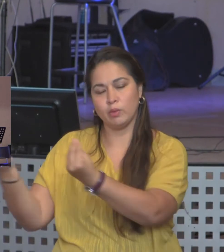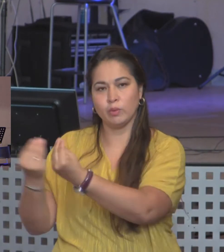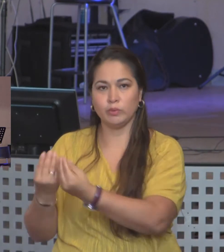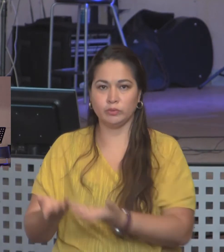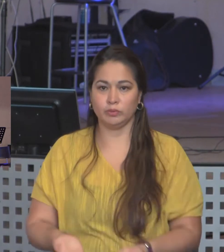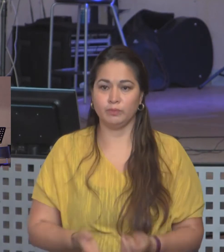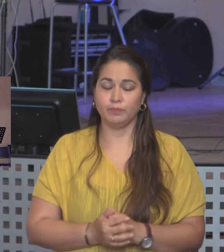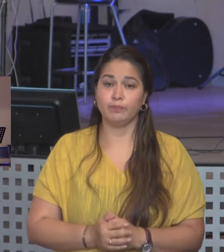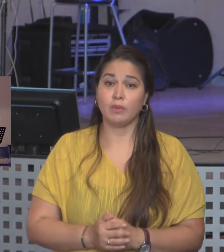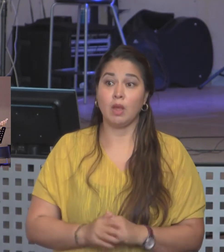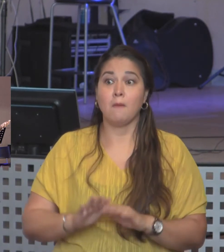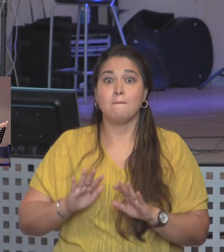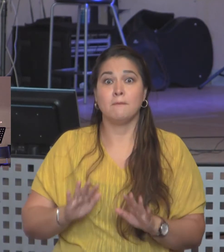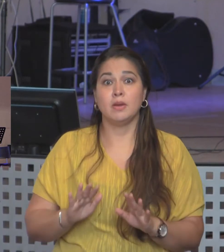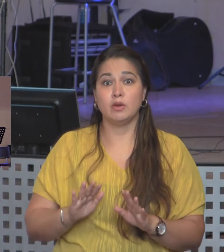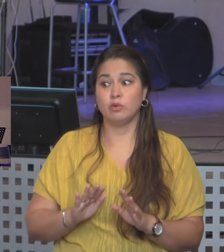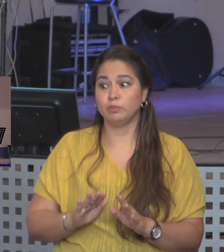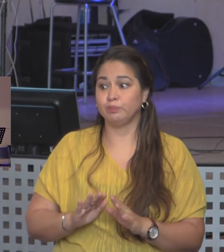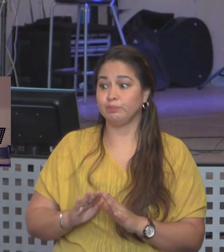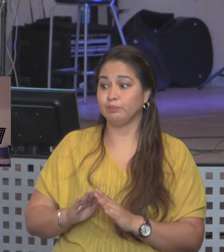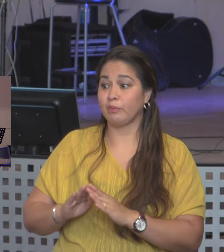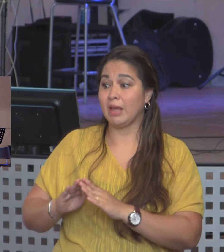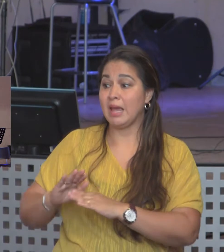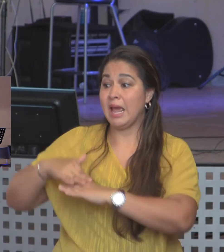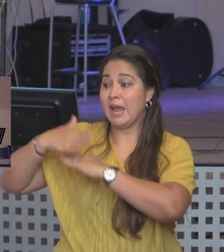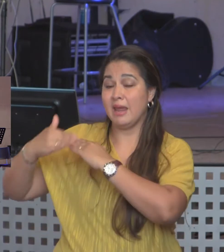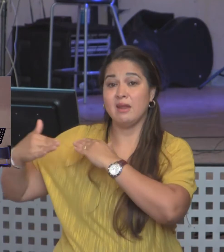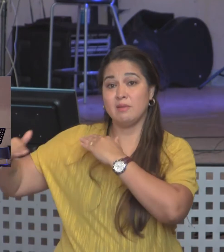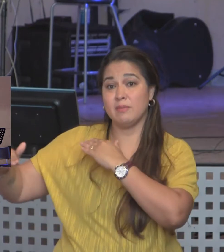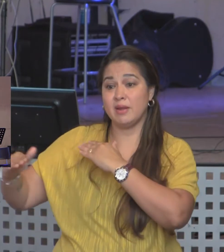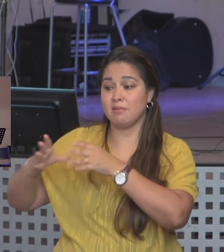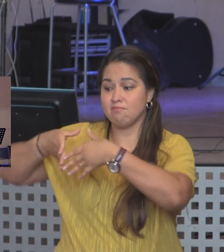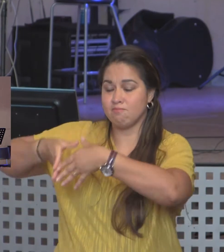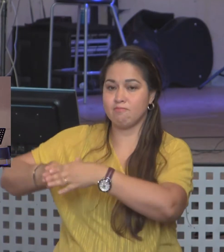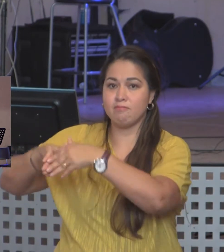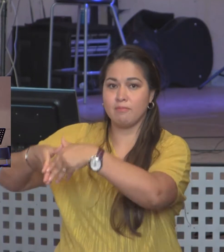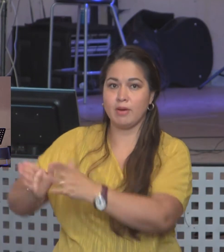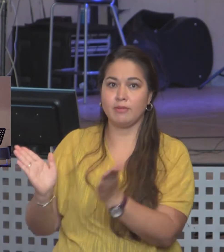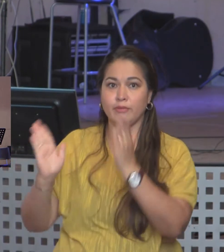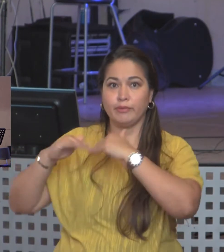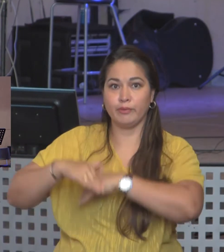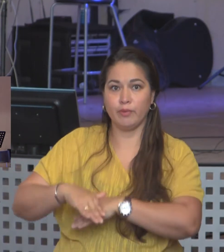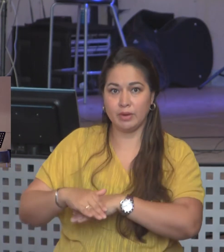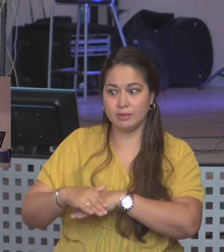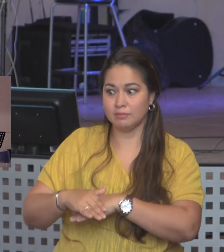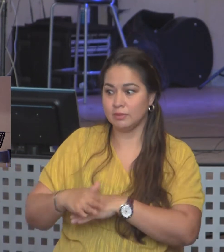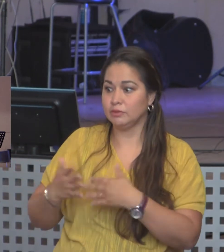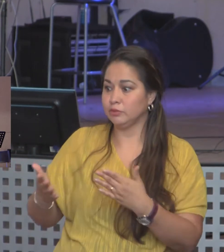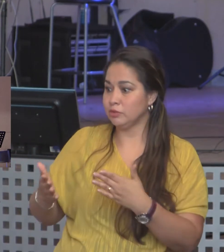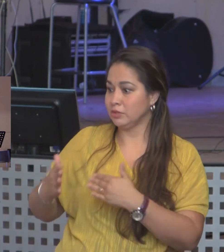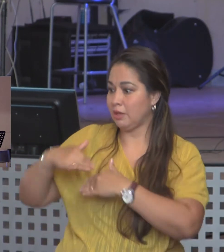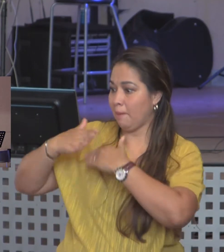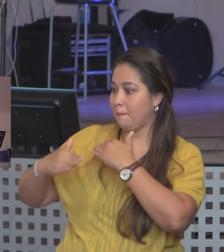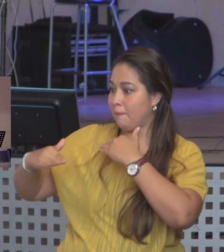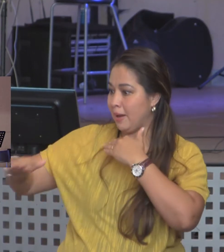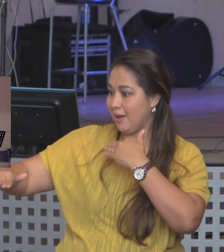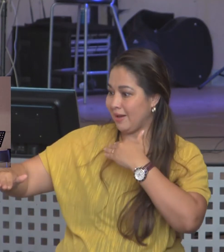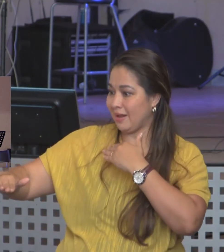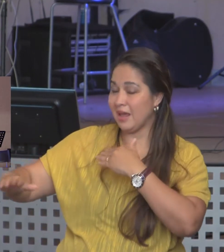no hay barca, no hay quien le lleve, hay un mar por delante, hay una